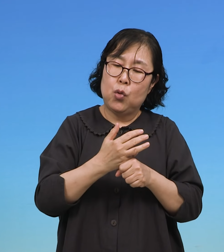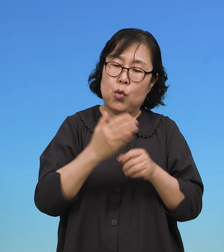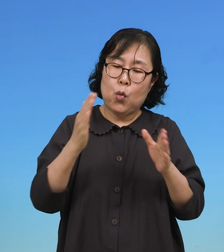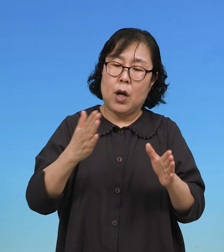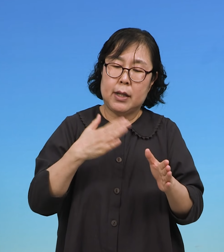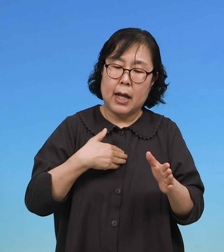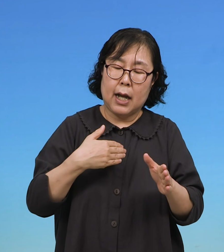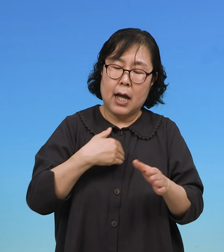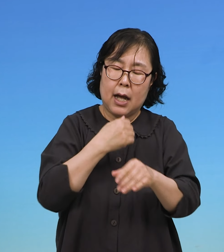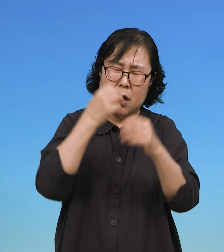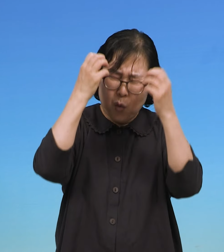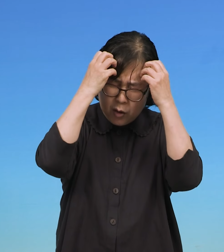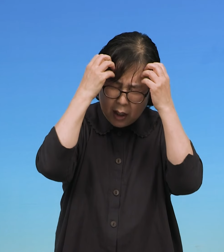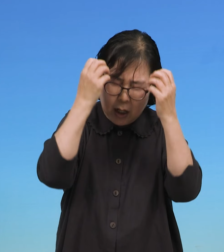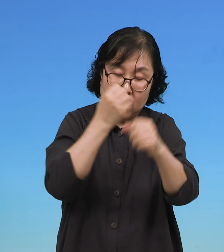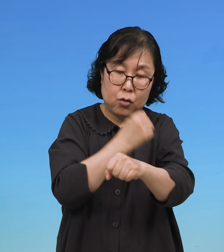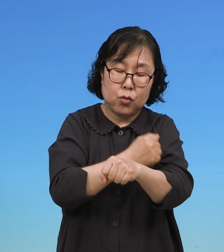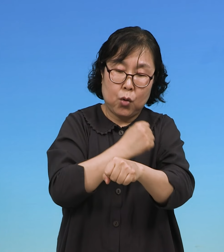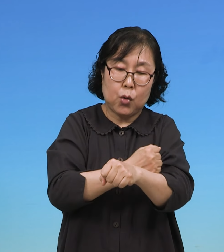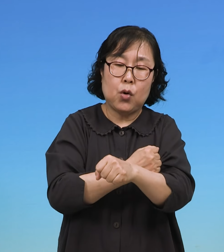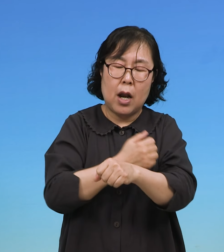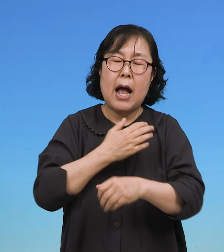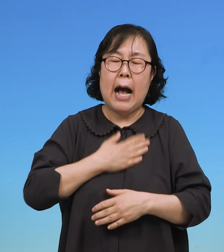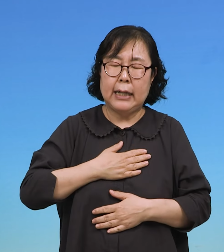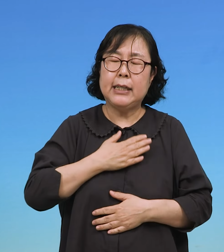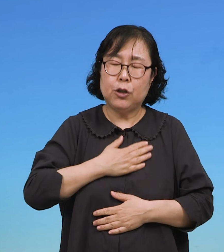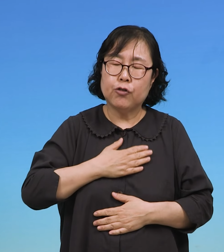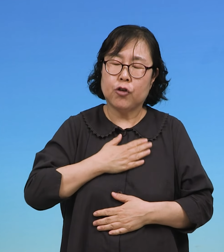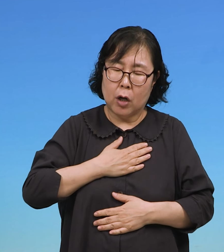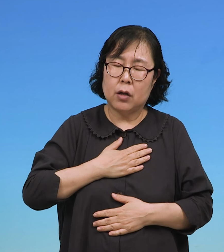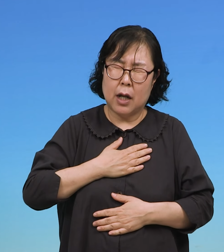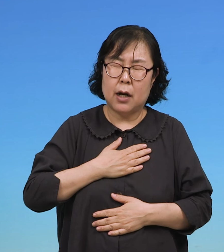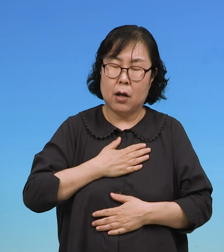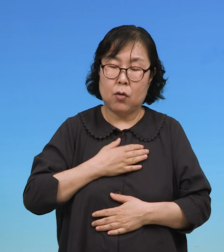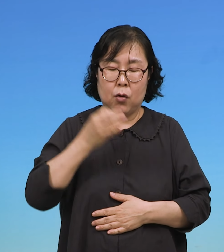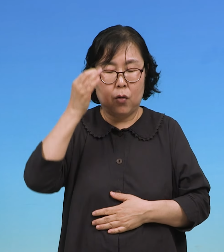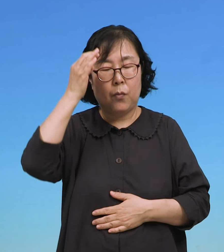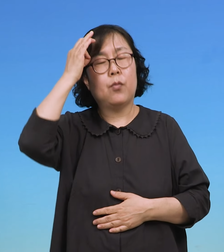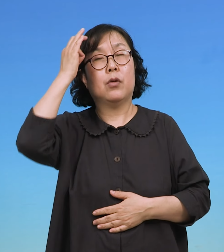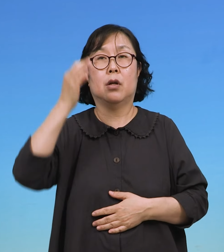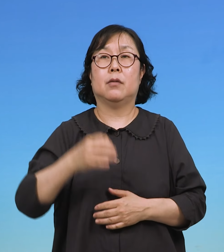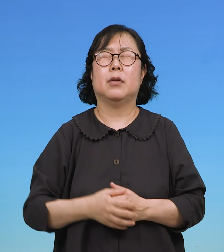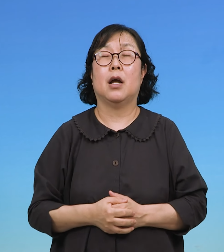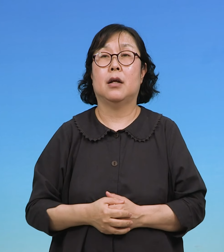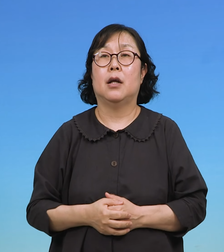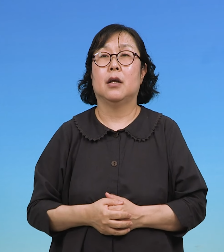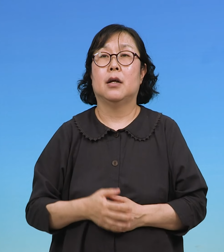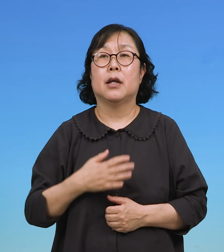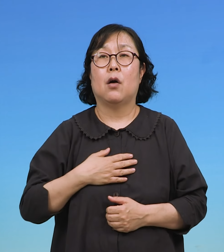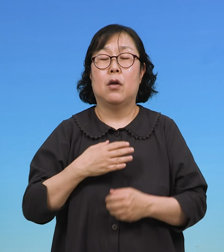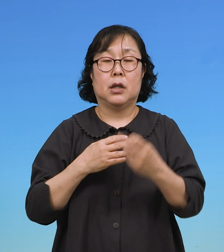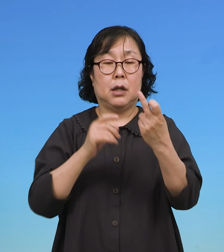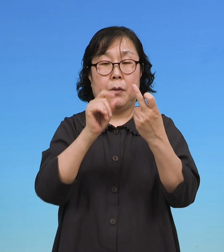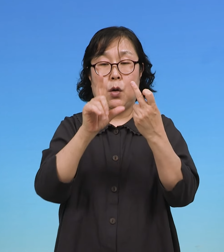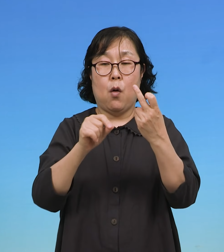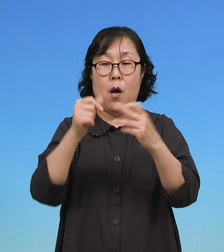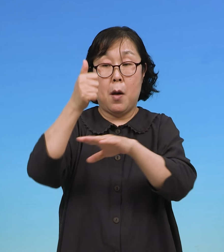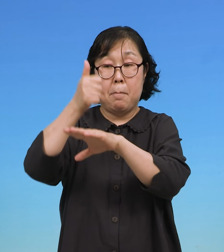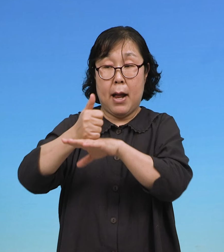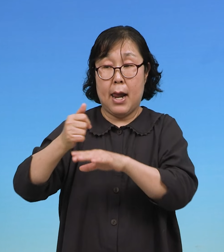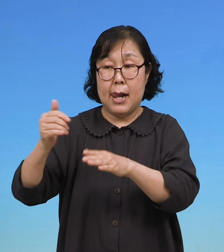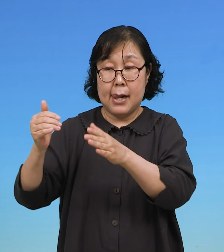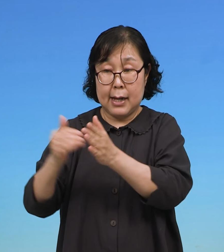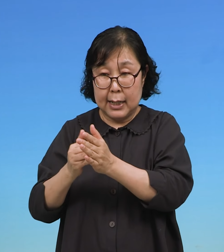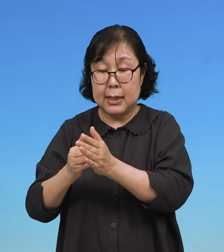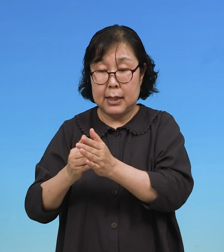그래서요 금방 회복이 됐어요. 그래서 여러분 아시는 분이 많으시죠? 원래 12월 말까지 안식년 하기로